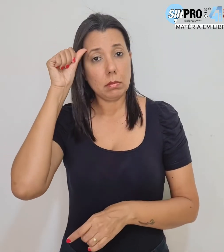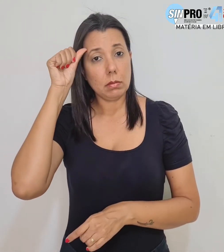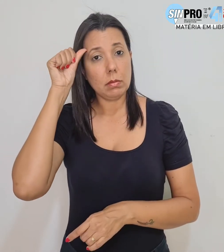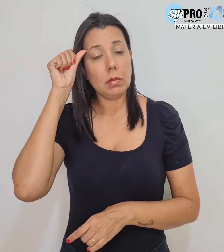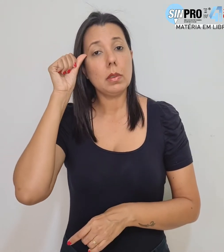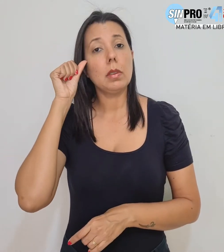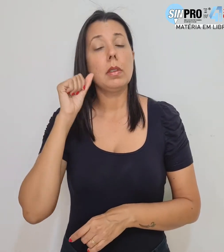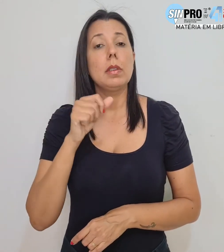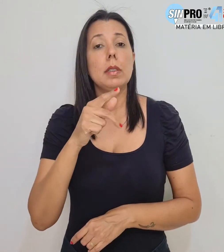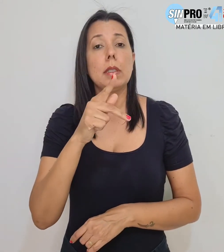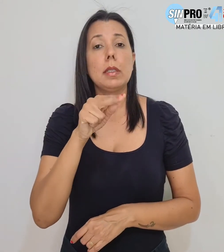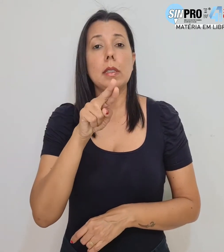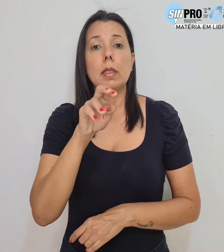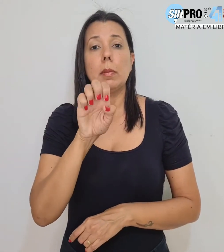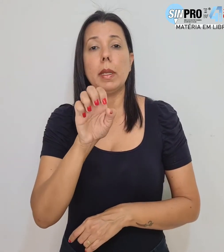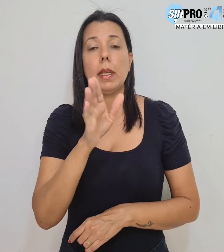no pré-sal,